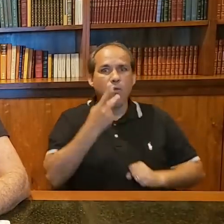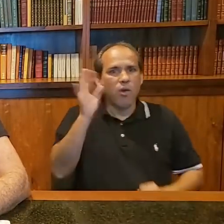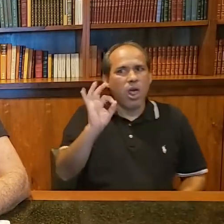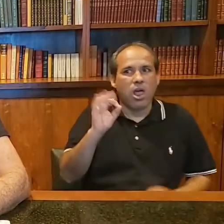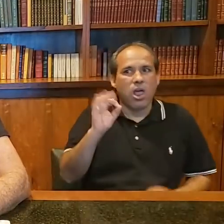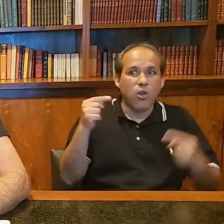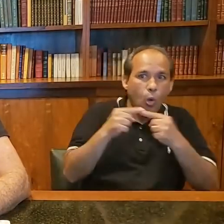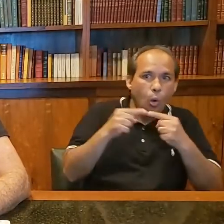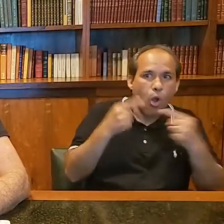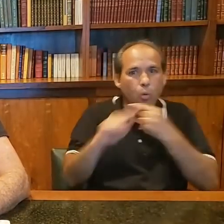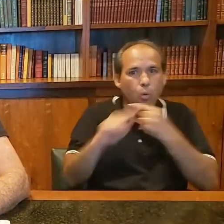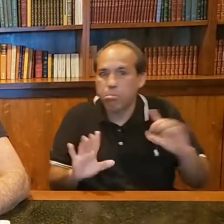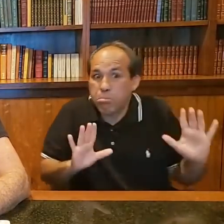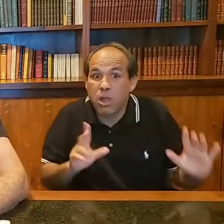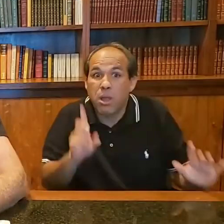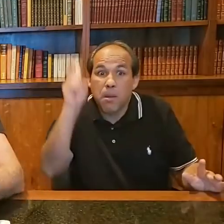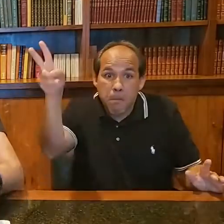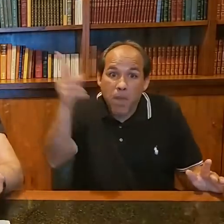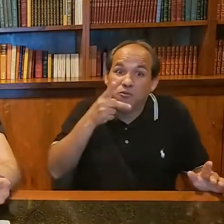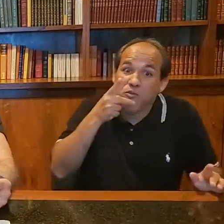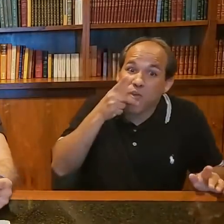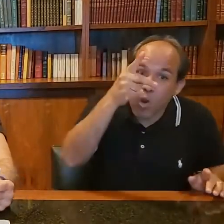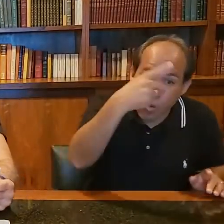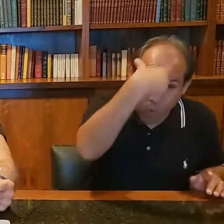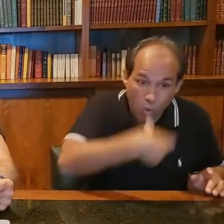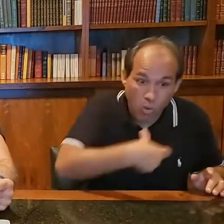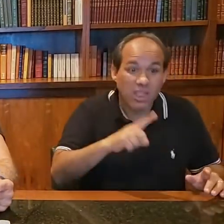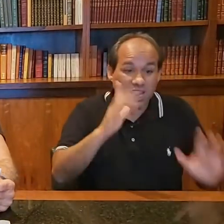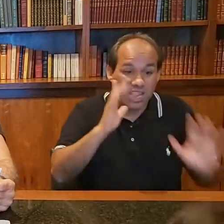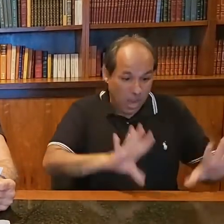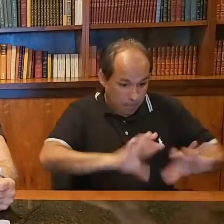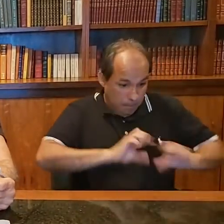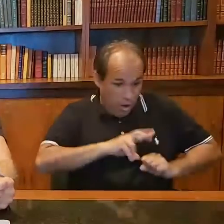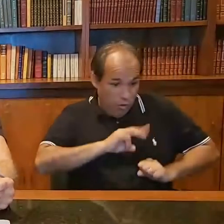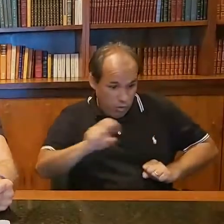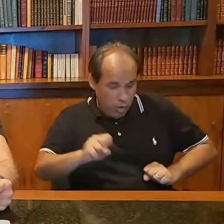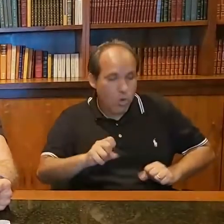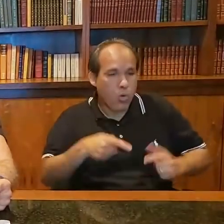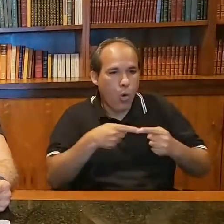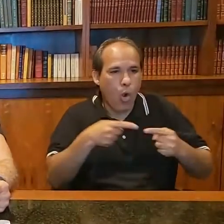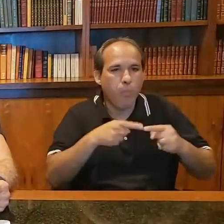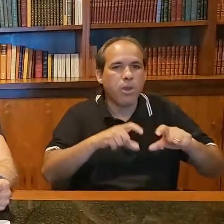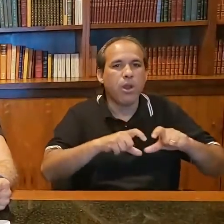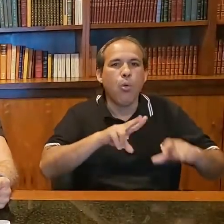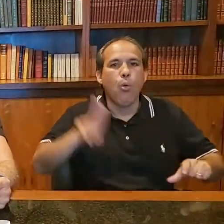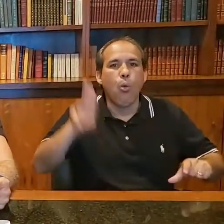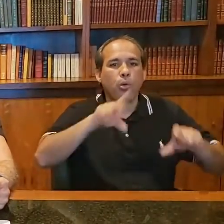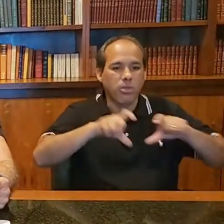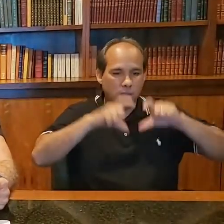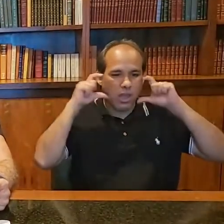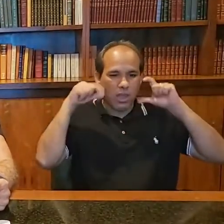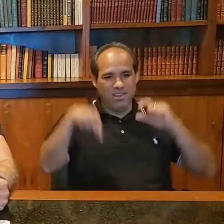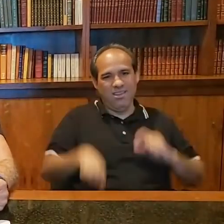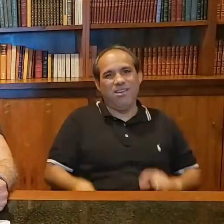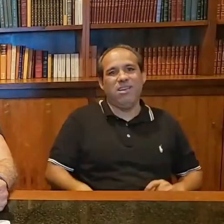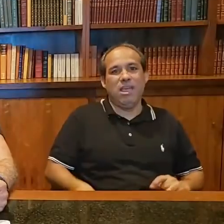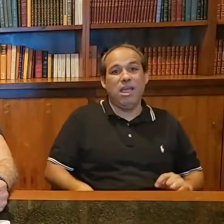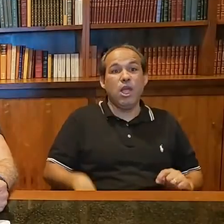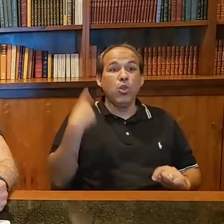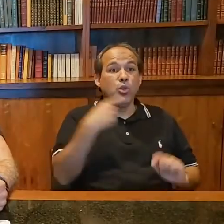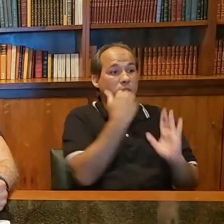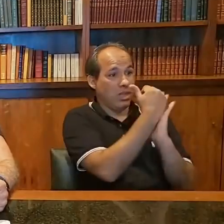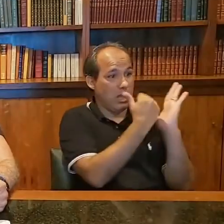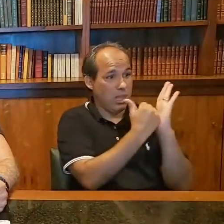diz? A máscara é para ser usada por quem está infectado. A nossa linha aqui, a nossa conduta, o nosso protocolo, quem está infectado, fica em